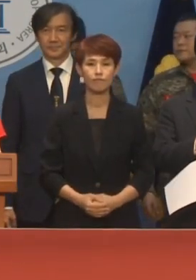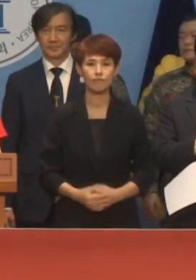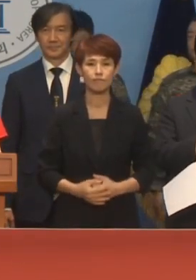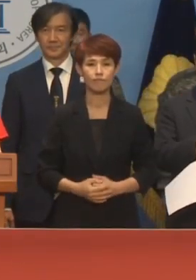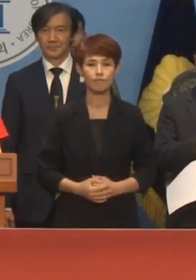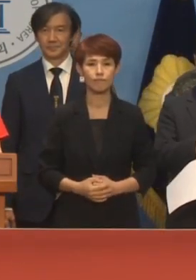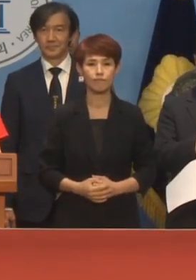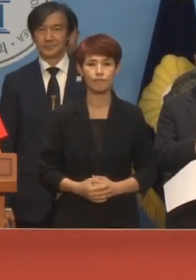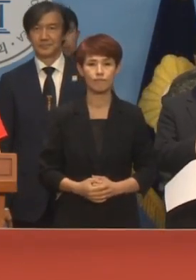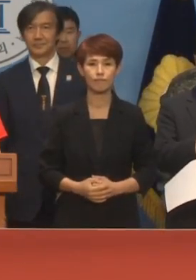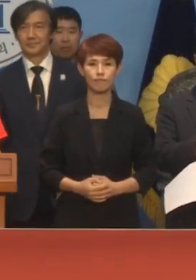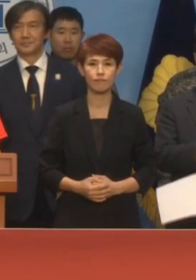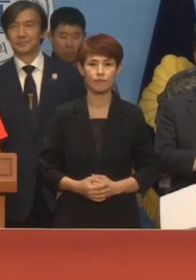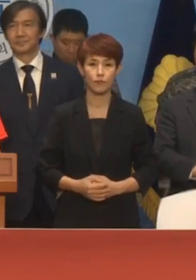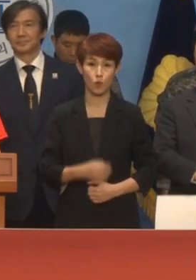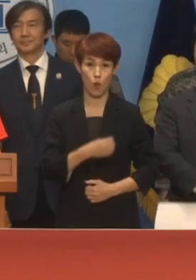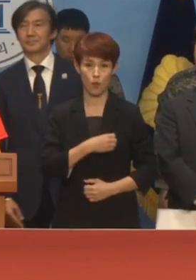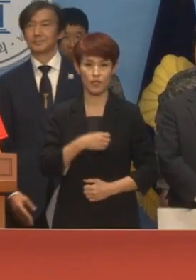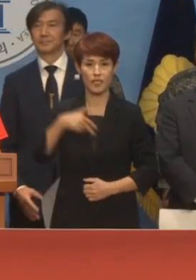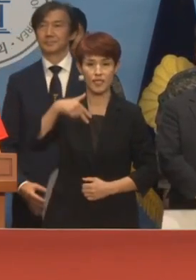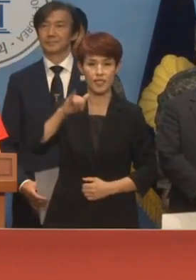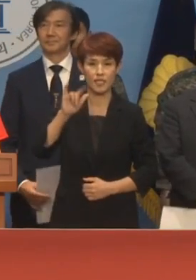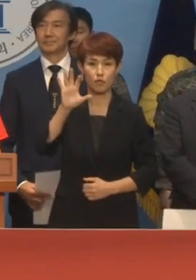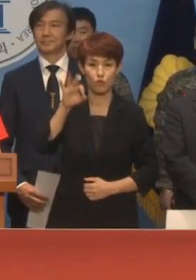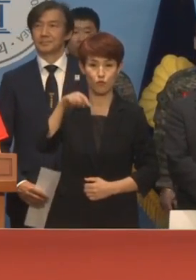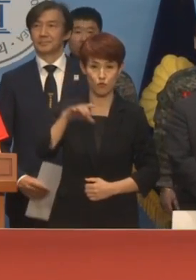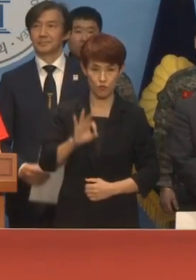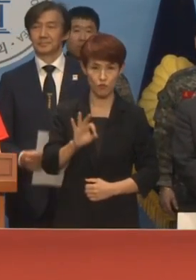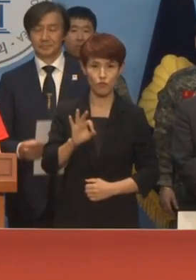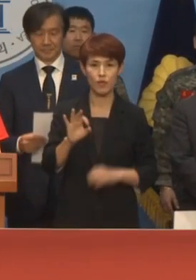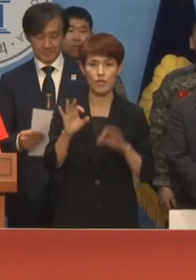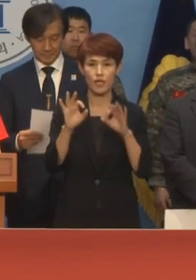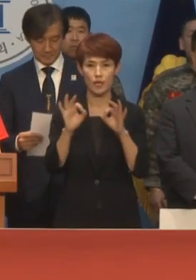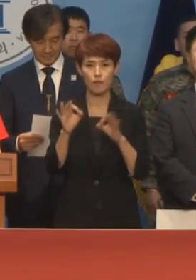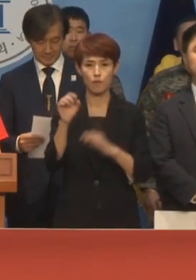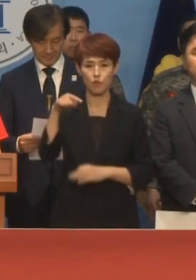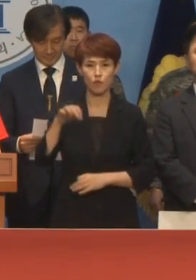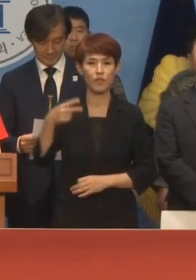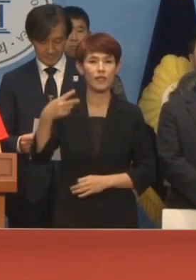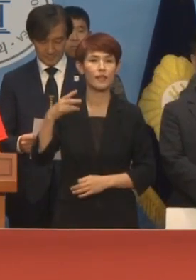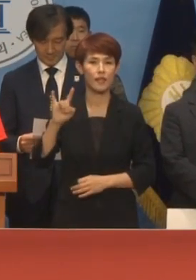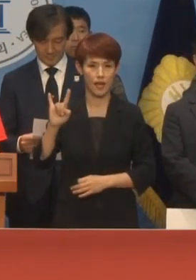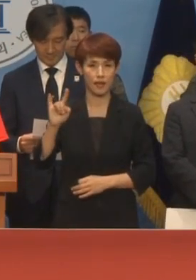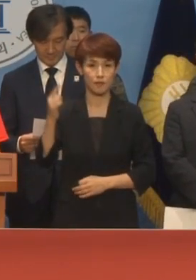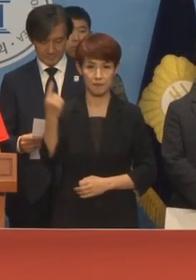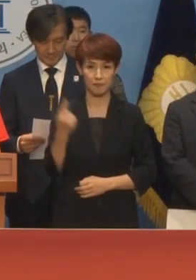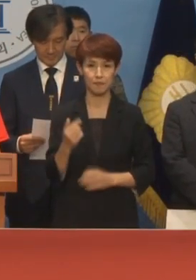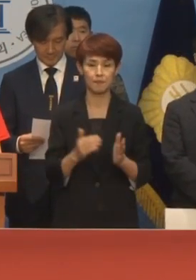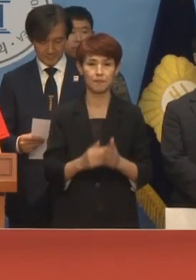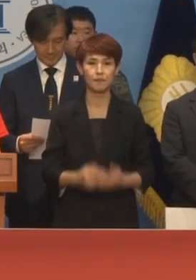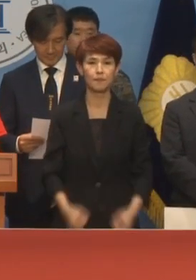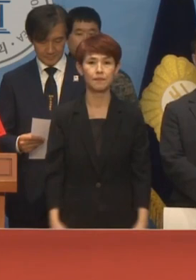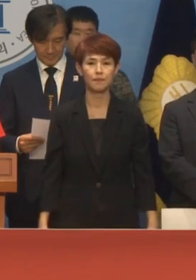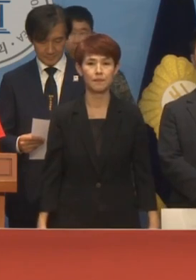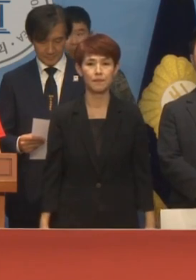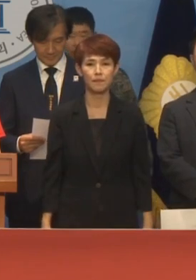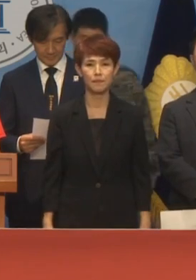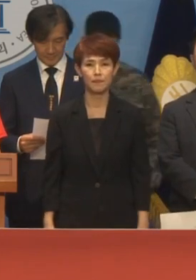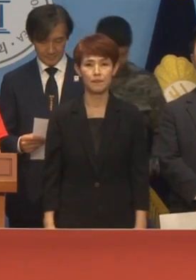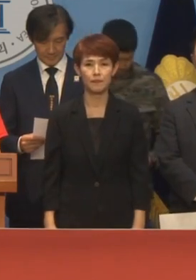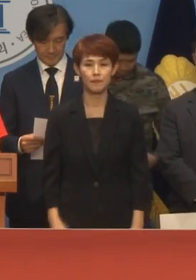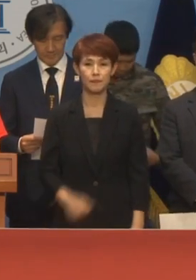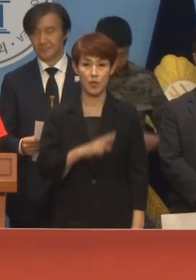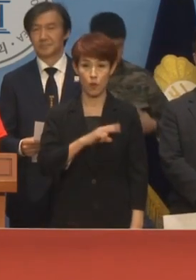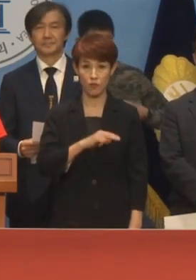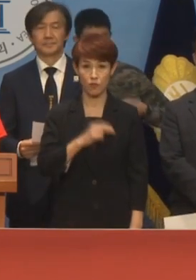그리고 이제 회원입니다. 지웅, 김영남, 안신현, 김홍태 해병 참석해 주셨습니다. 이제